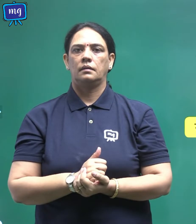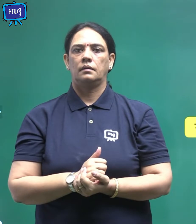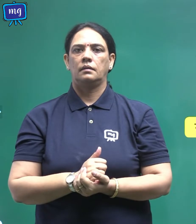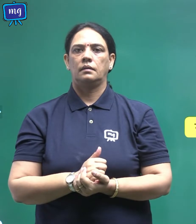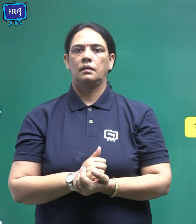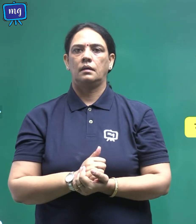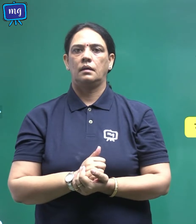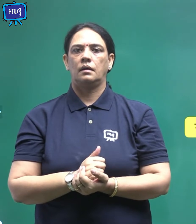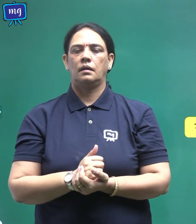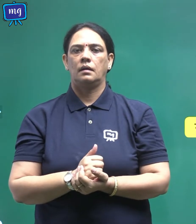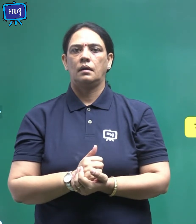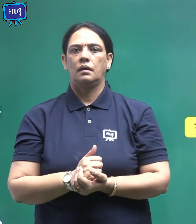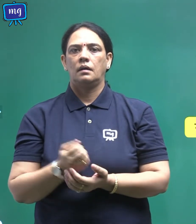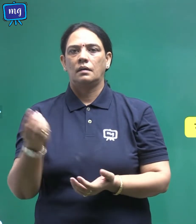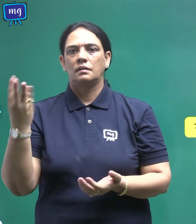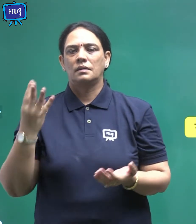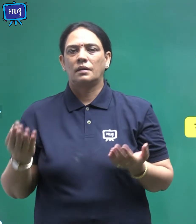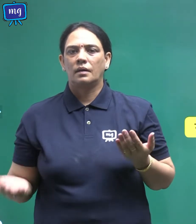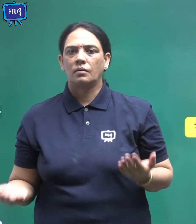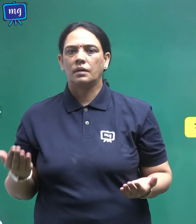राशियों की तुलना